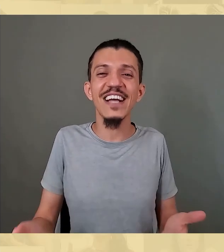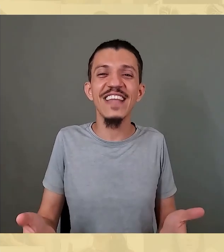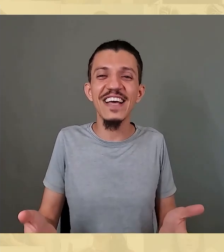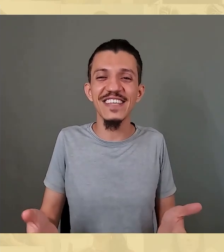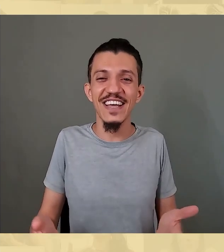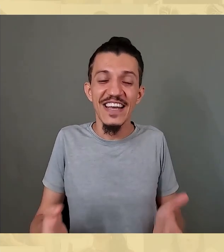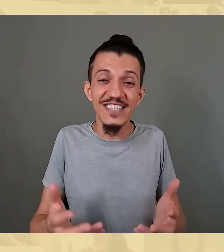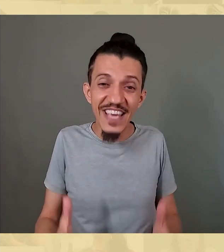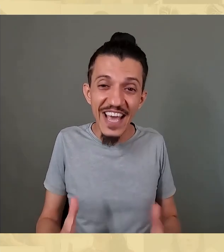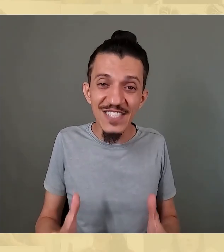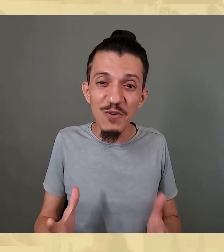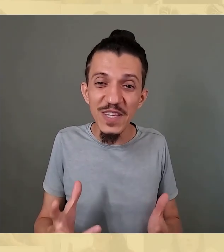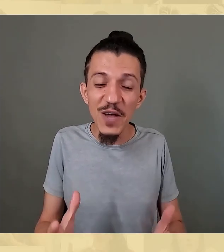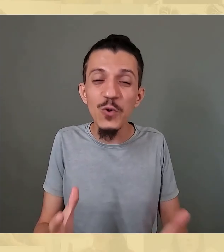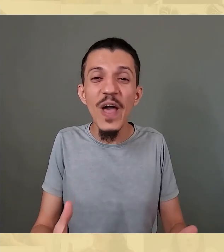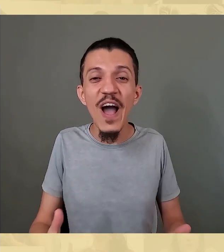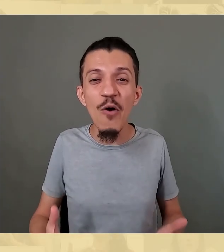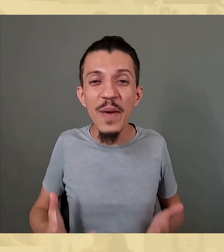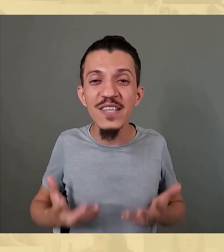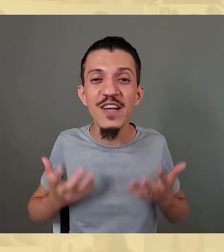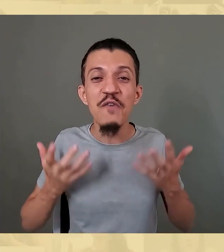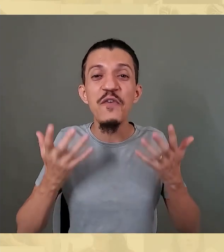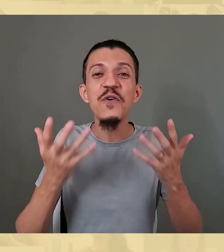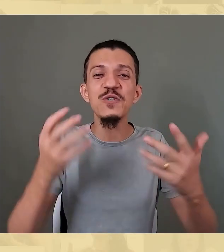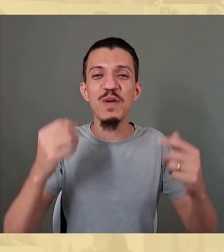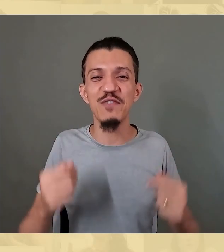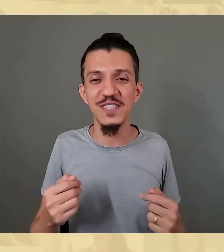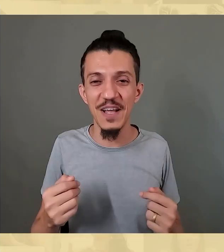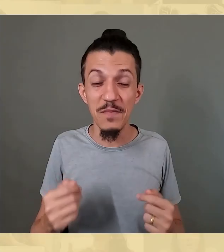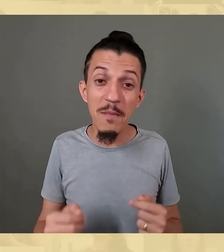ter certeza de que esse conteúdo realmente